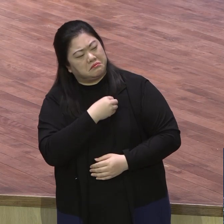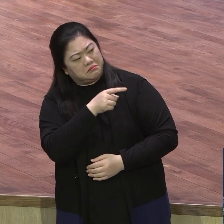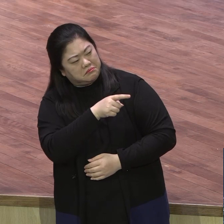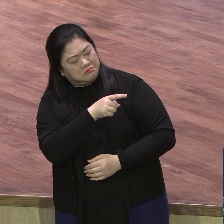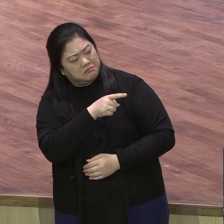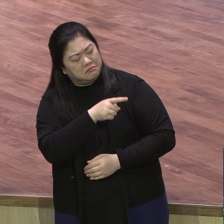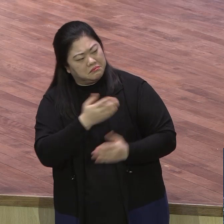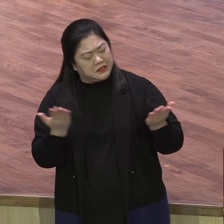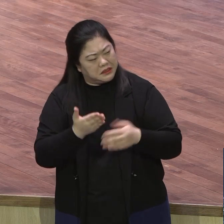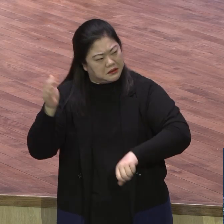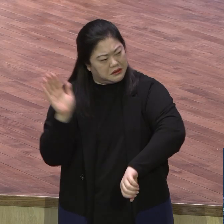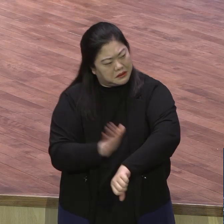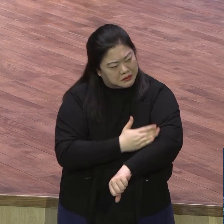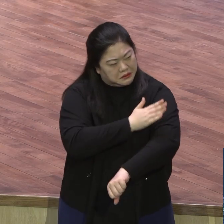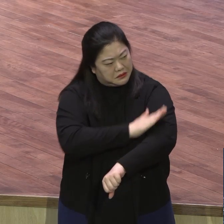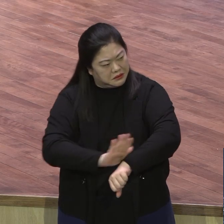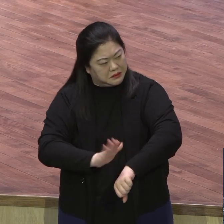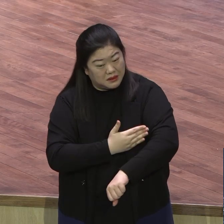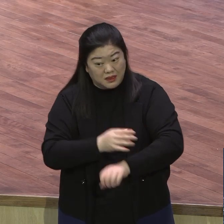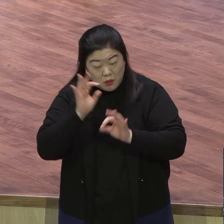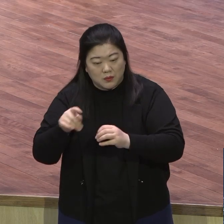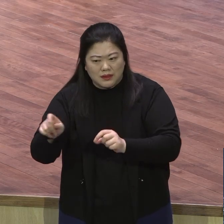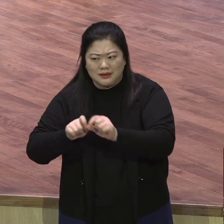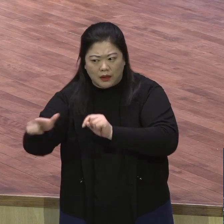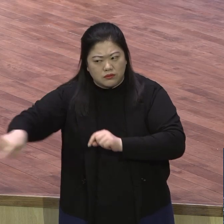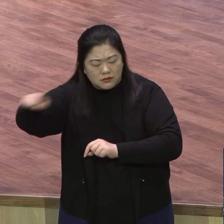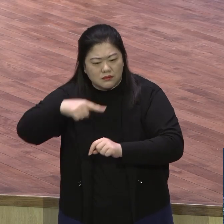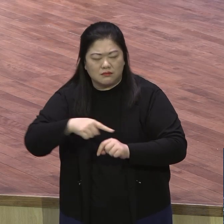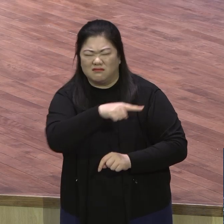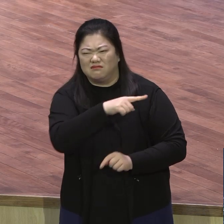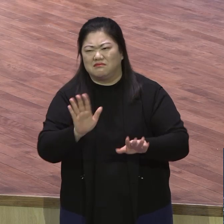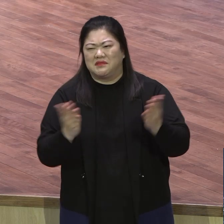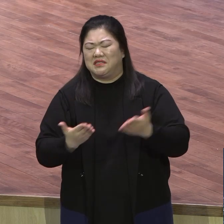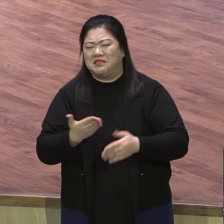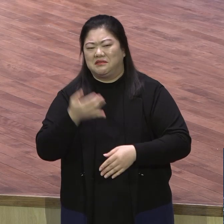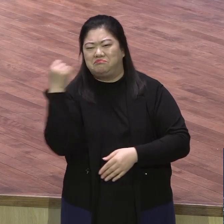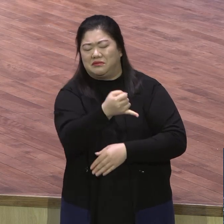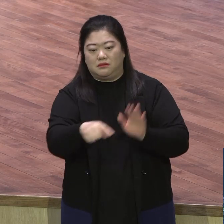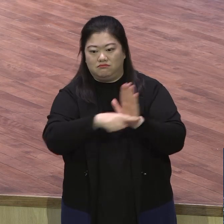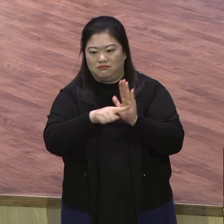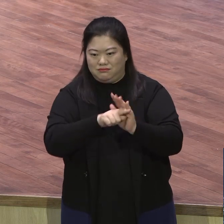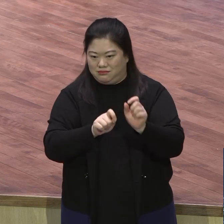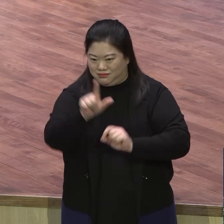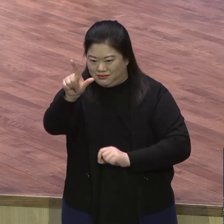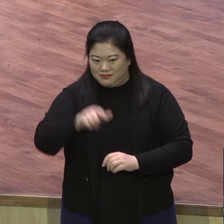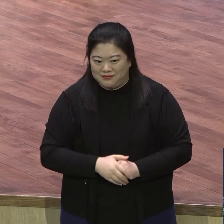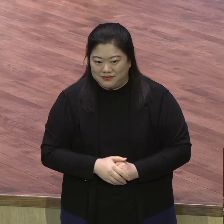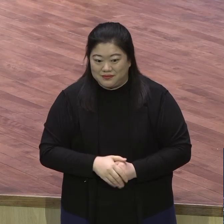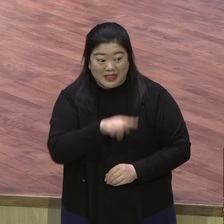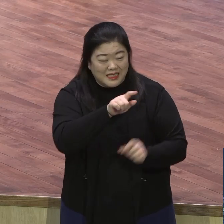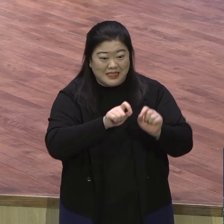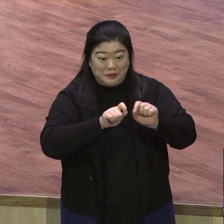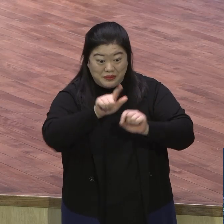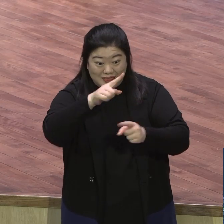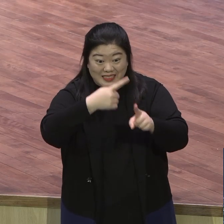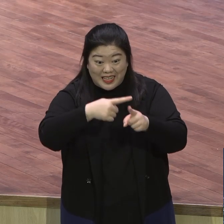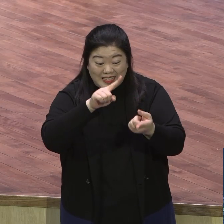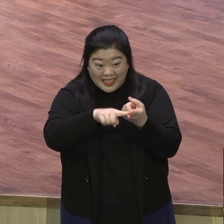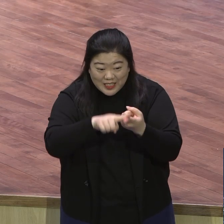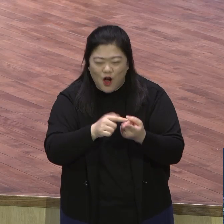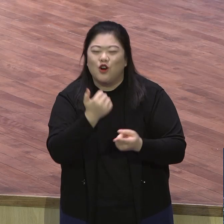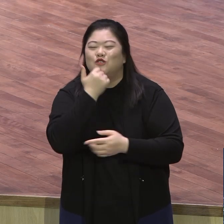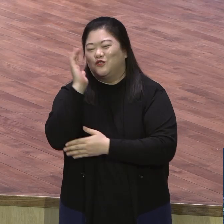못해요. 국회의원은 부정적이에요. 대부분이 다 부정적이라. 그런데 이 부분을 좀 풍자한 그런 내용입니다.